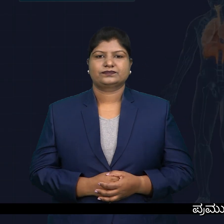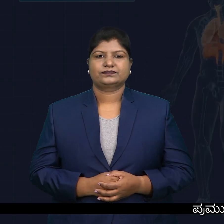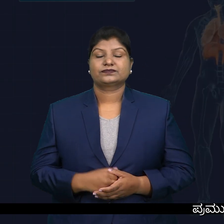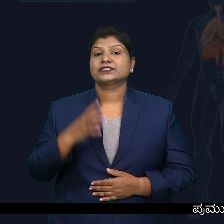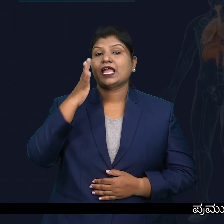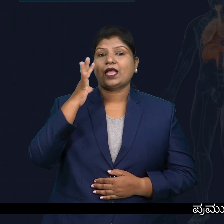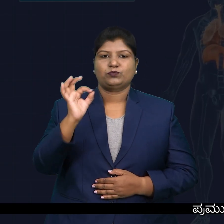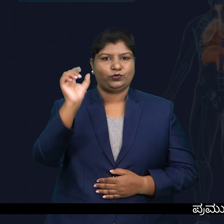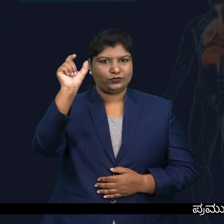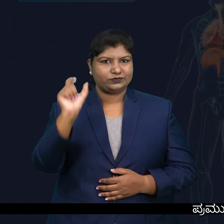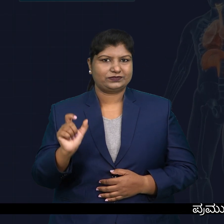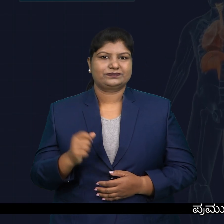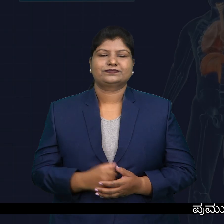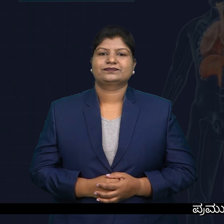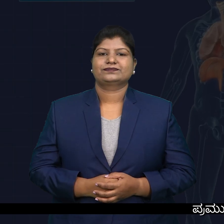ಪ್ರಮುಖ ಪದಗಳು: